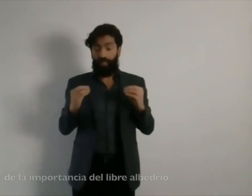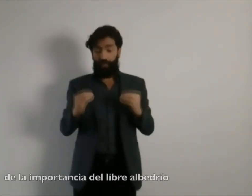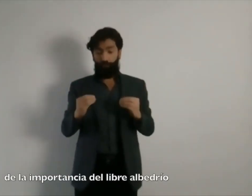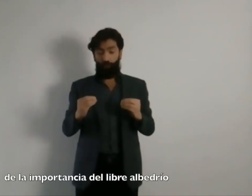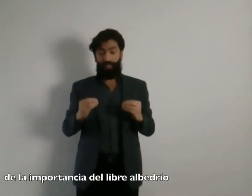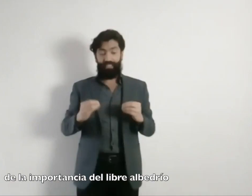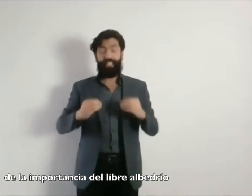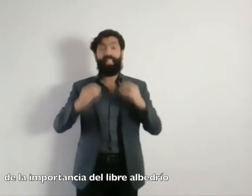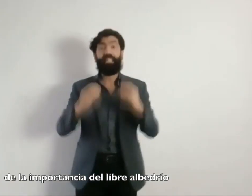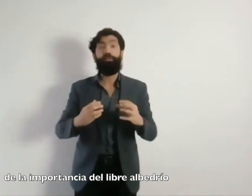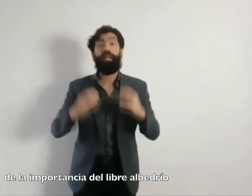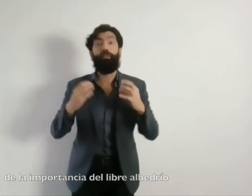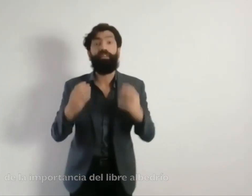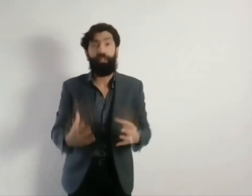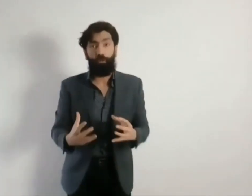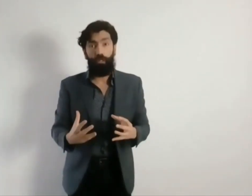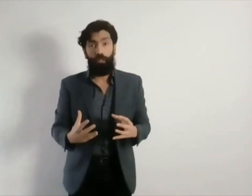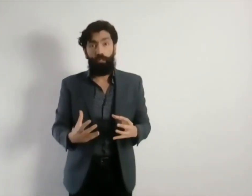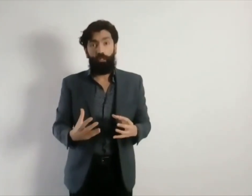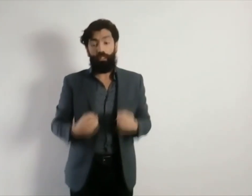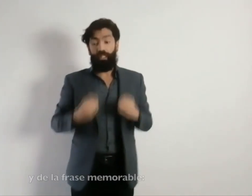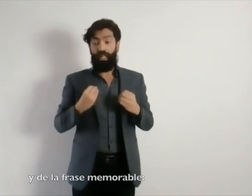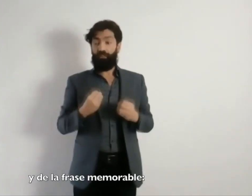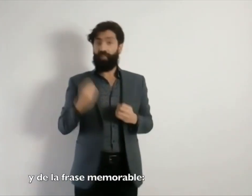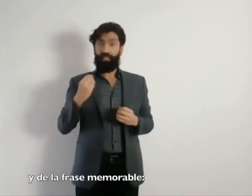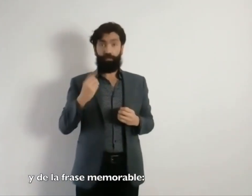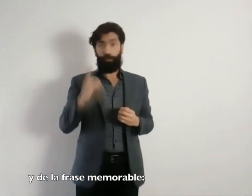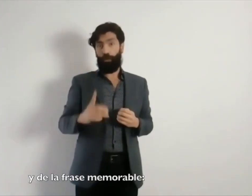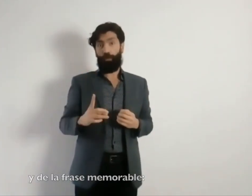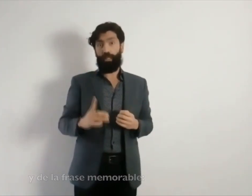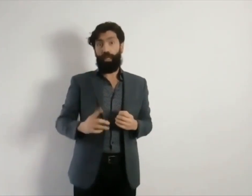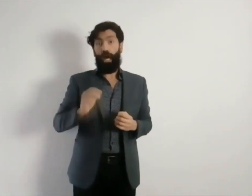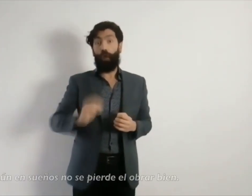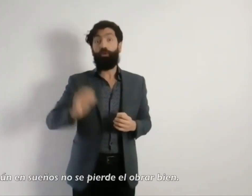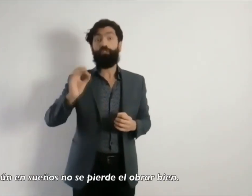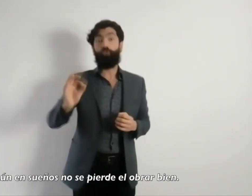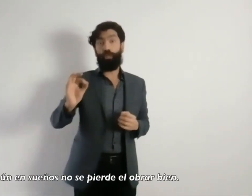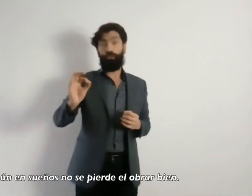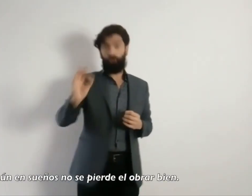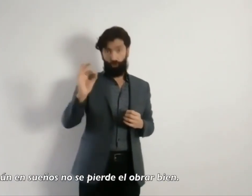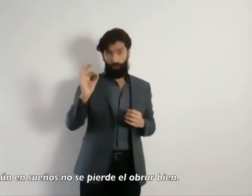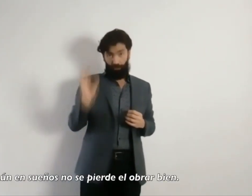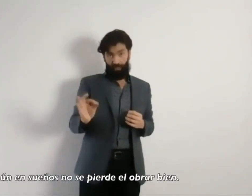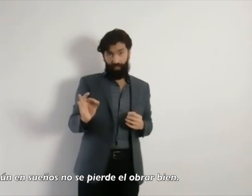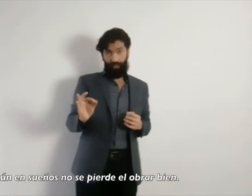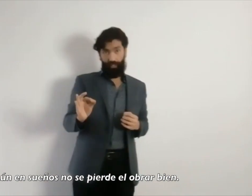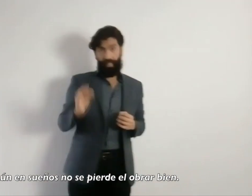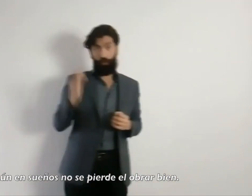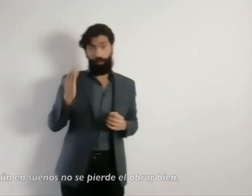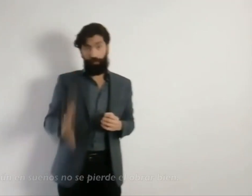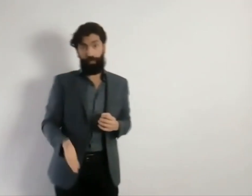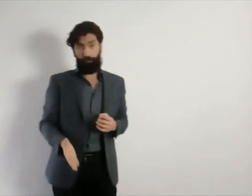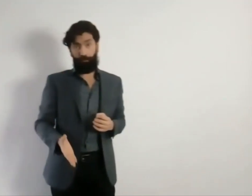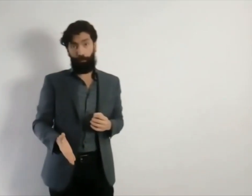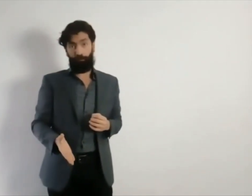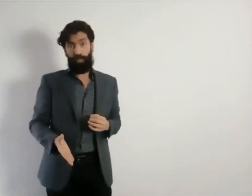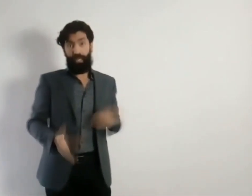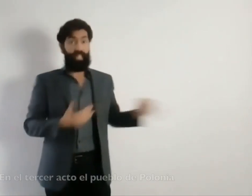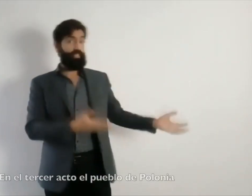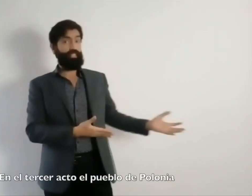la importancia del libre albedrío y de la frase memorable, aún en sueños no se pierde el obrar bien. En el tercer